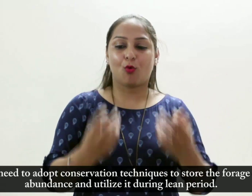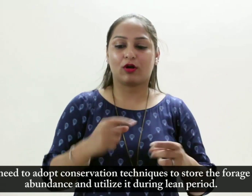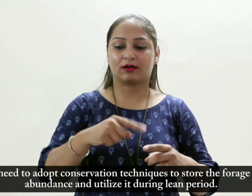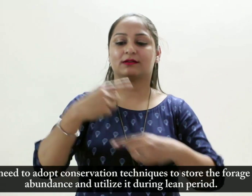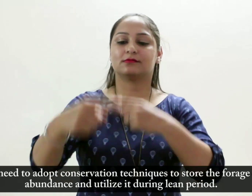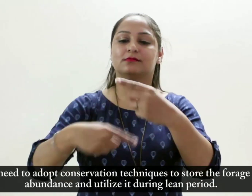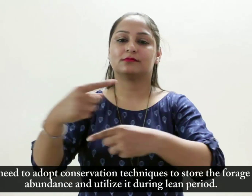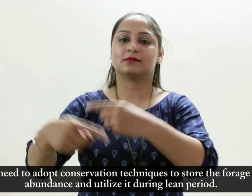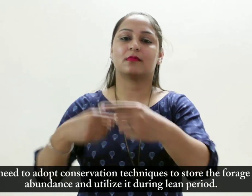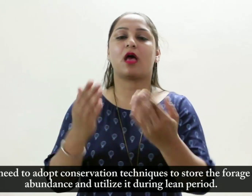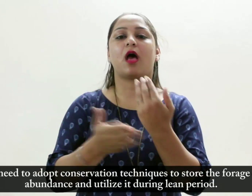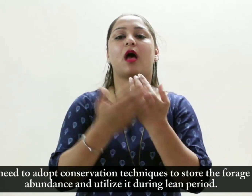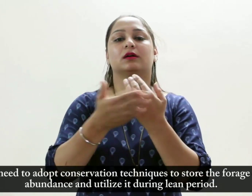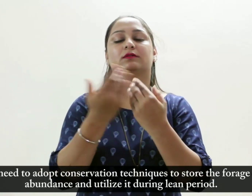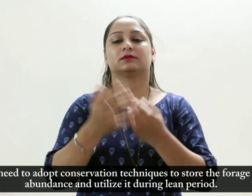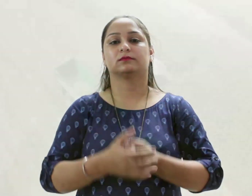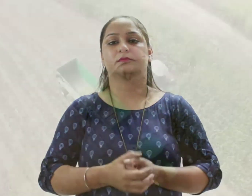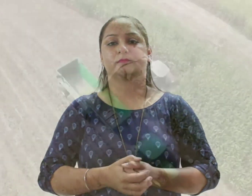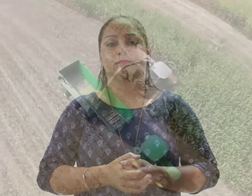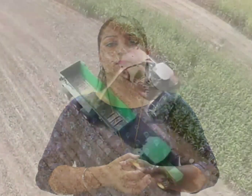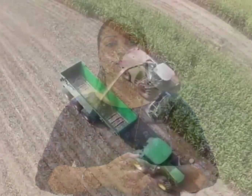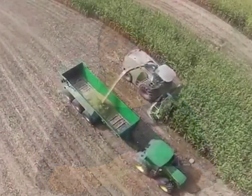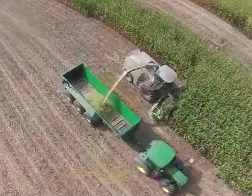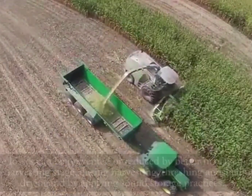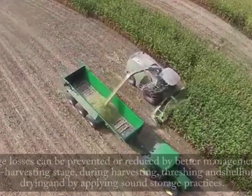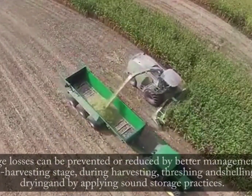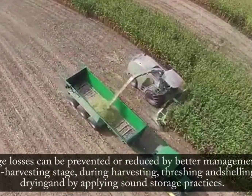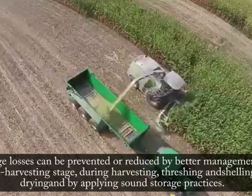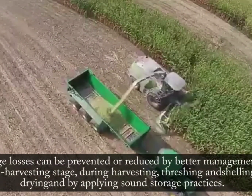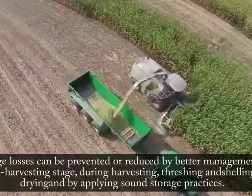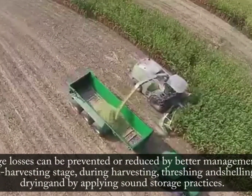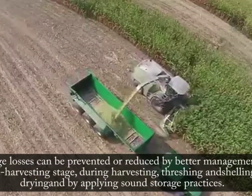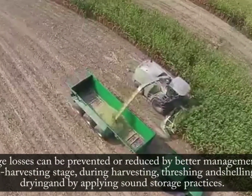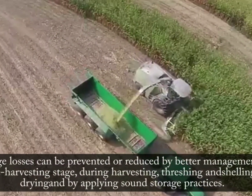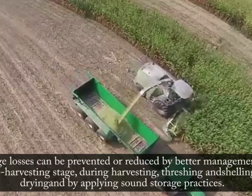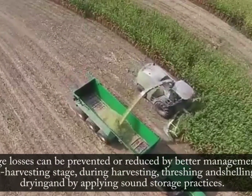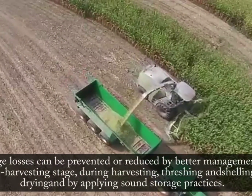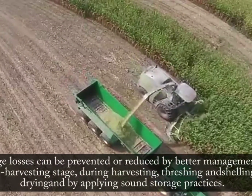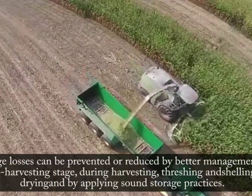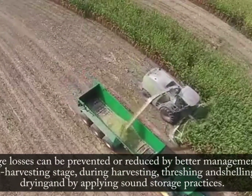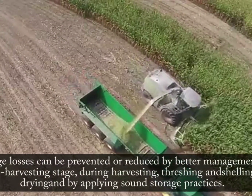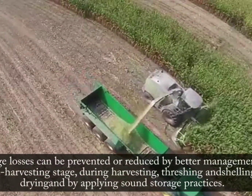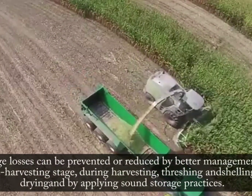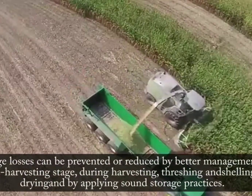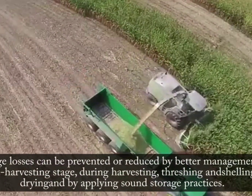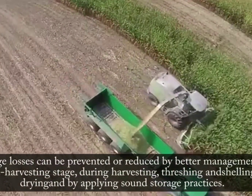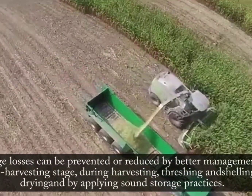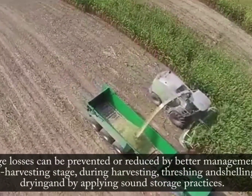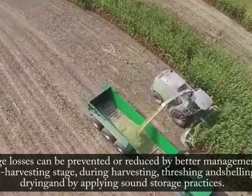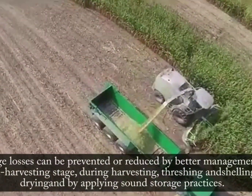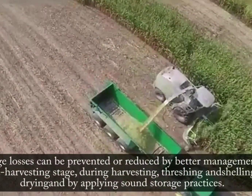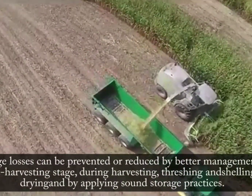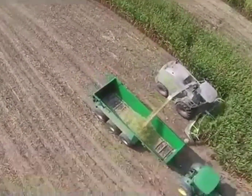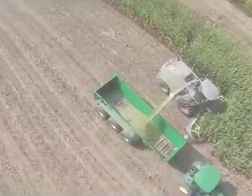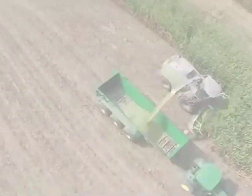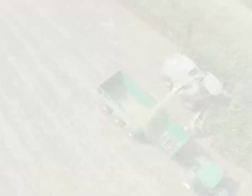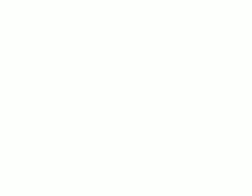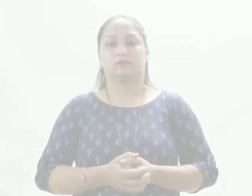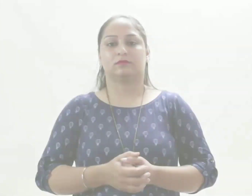चारा संग्रह करने और दुबलेपन के दौरान इसका उपयोग करने के लिए संरक्षण तकनीकों को अपनाने